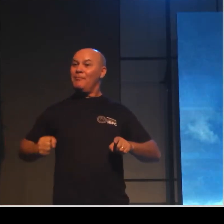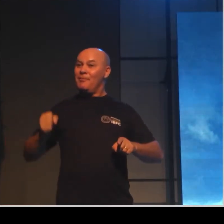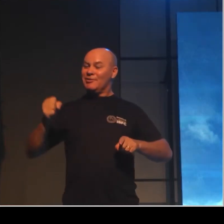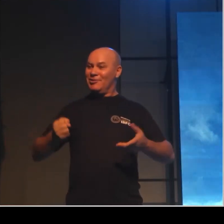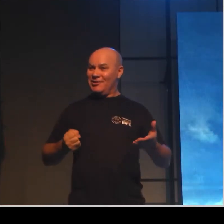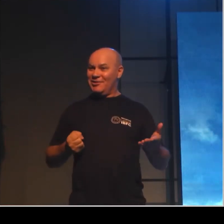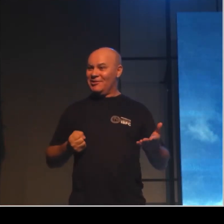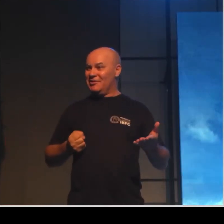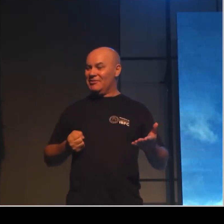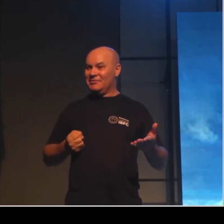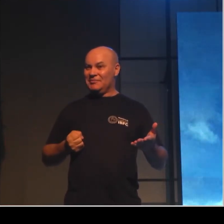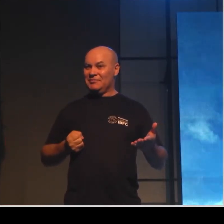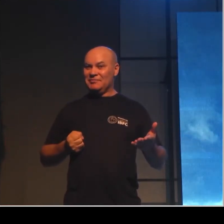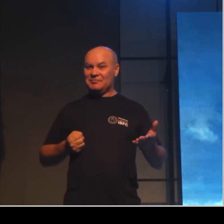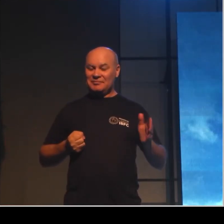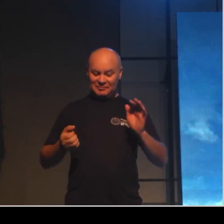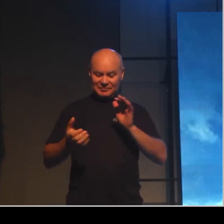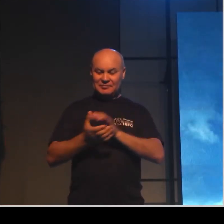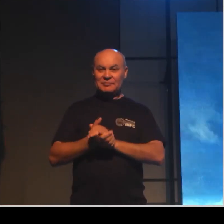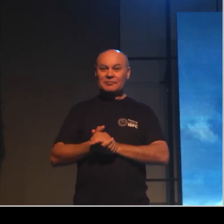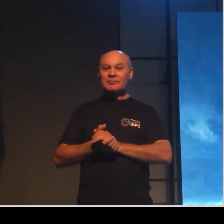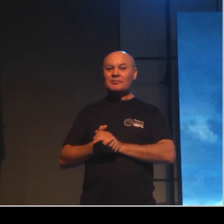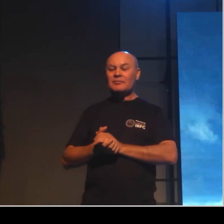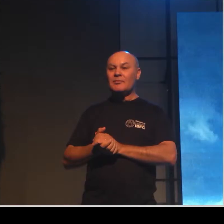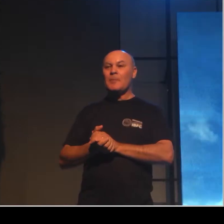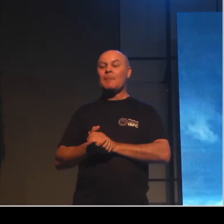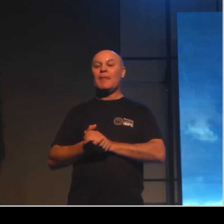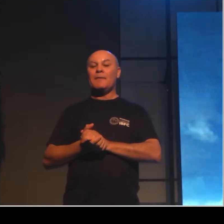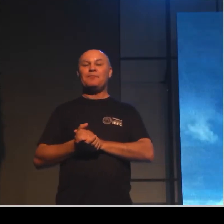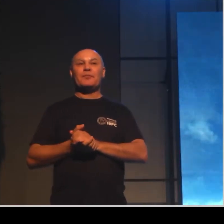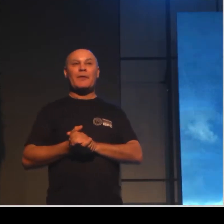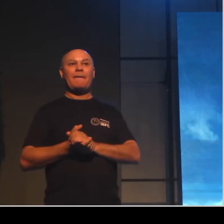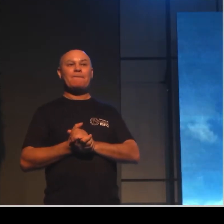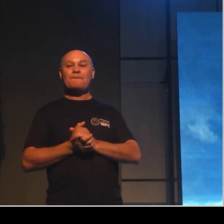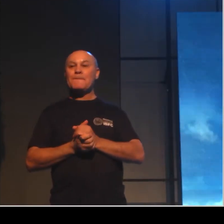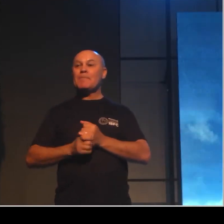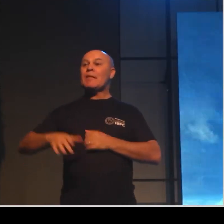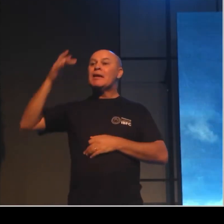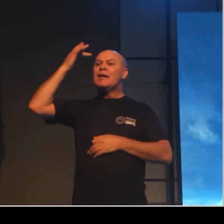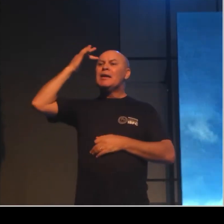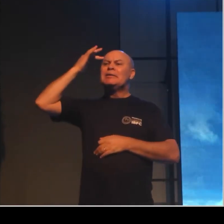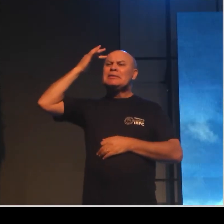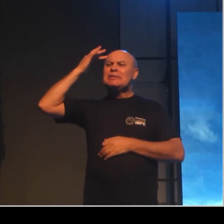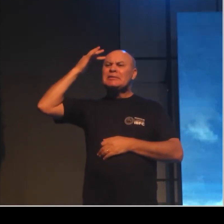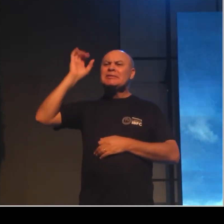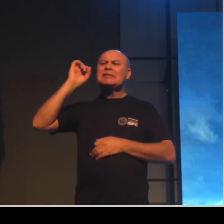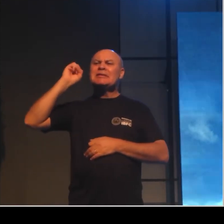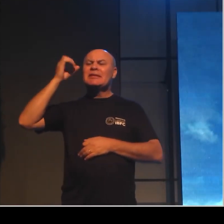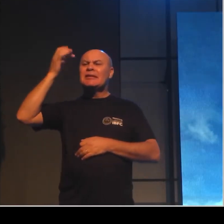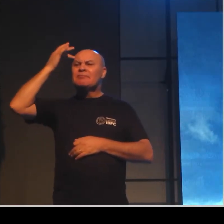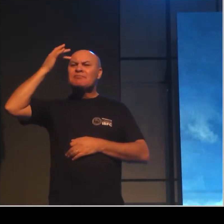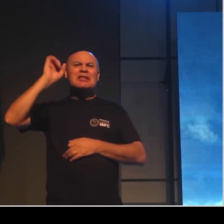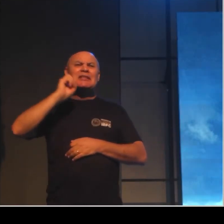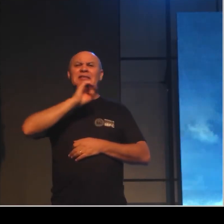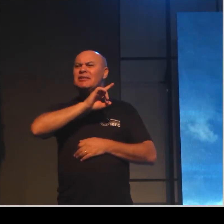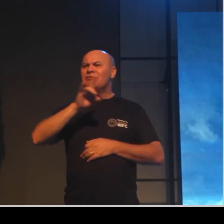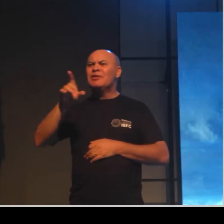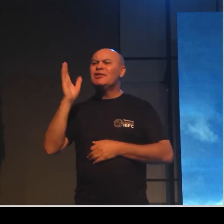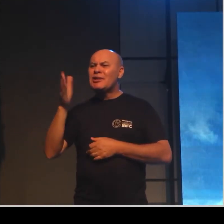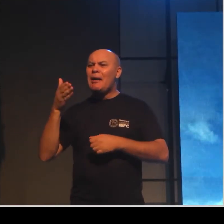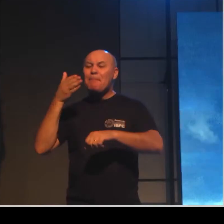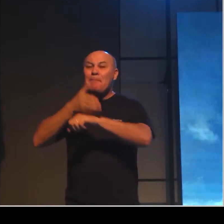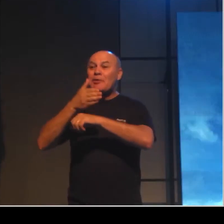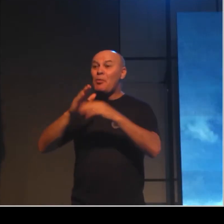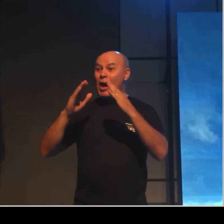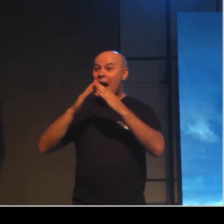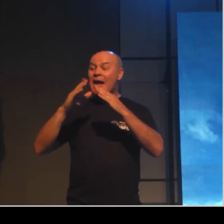lugar que pessoas que lidam com assim, tem um fogão a lenha, uma lareira, uma coisa, e você, quando ele chega, ele não sabe,